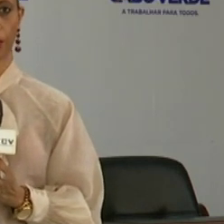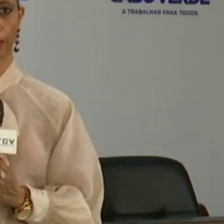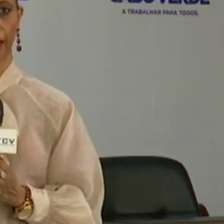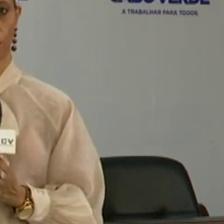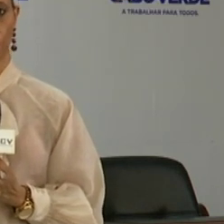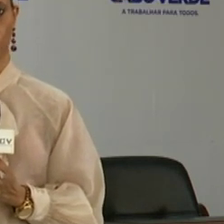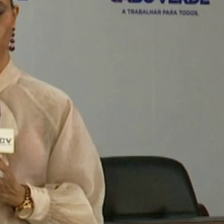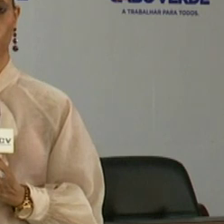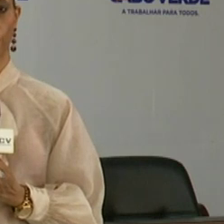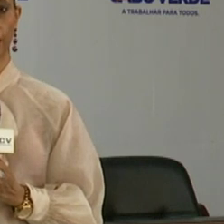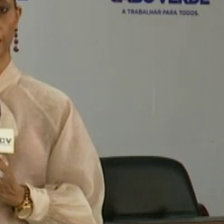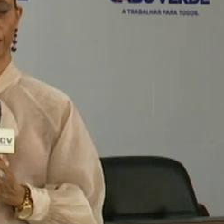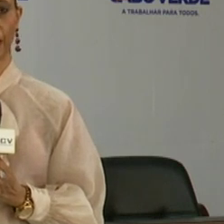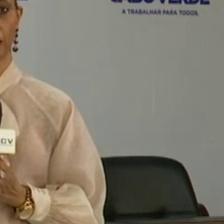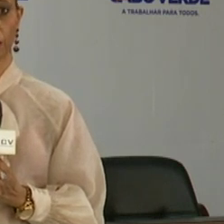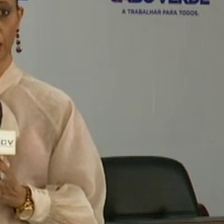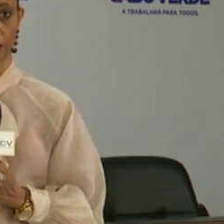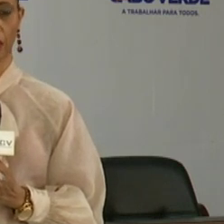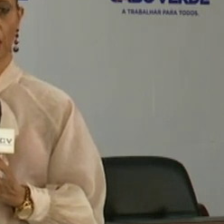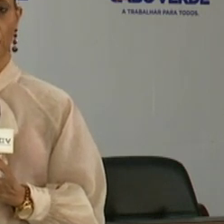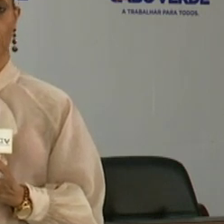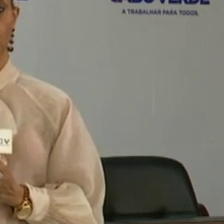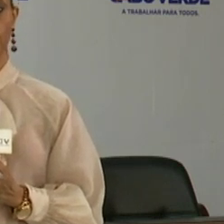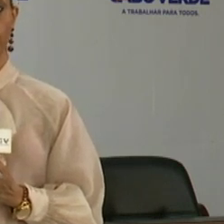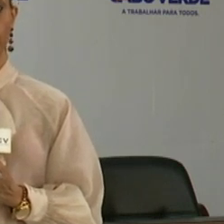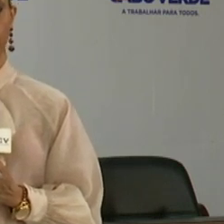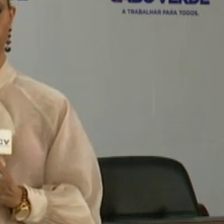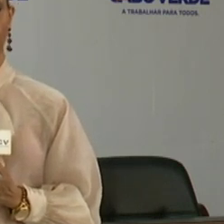morreram, uma na praia, uma também em São Vicente.